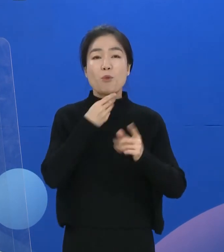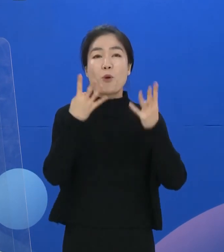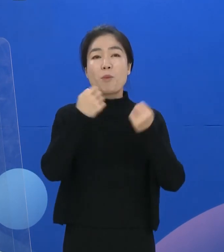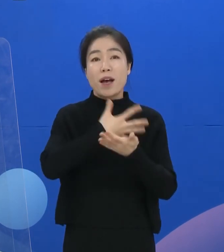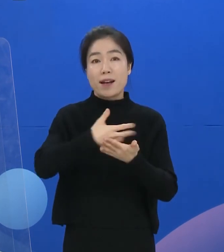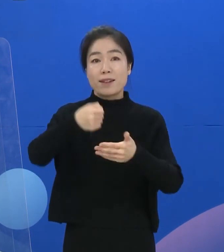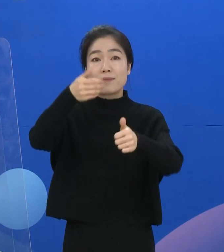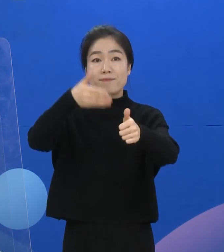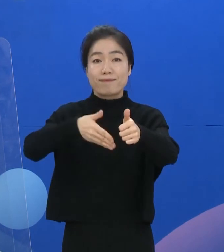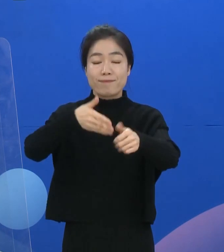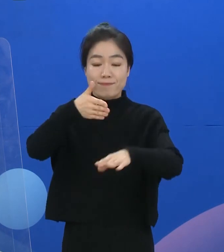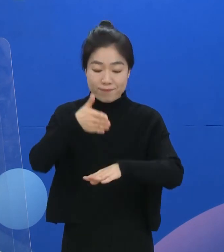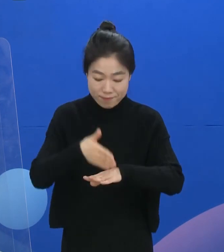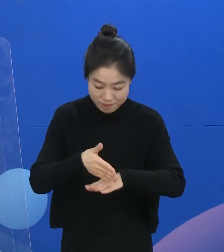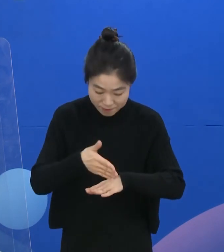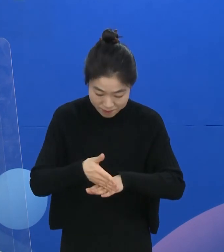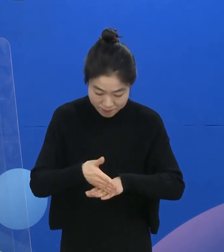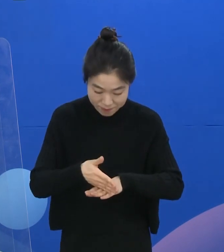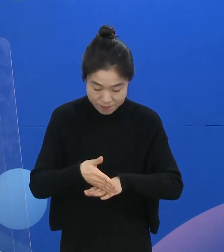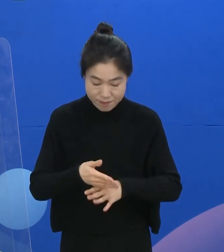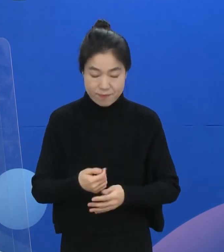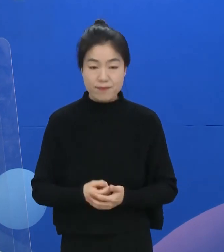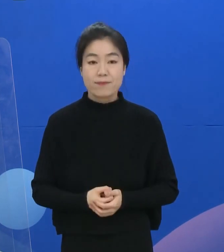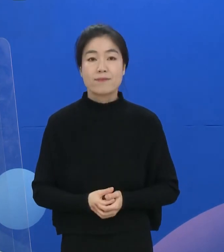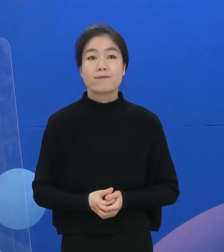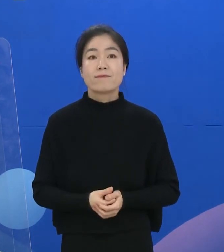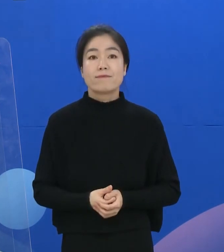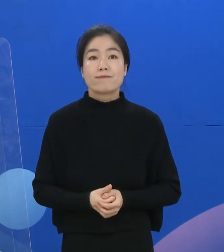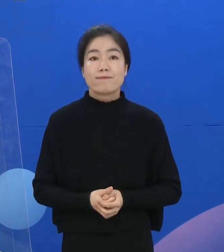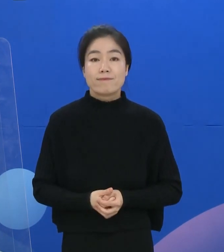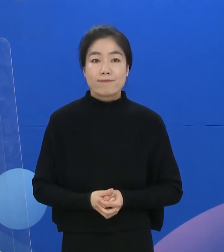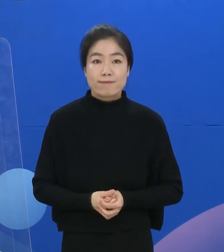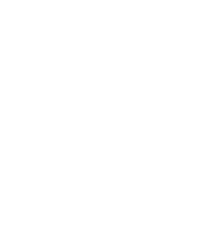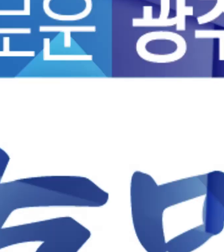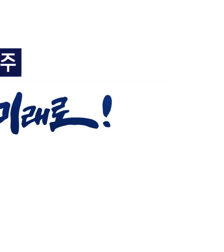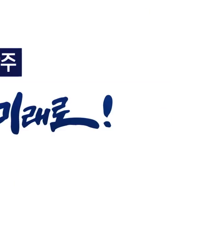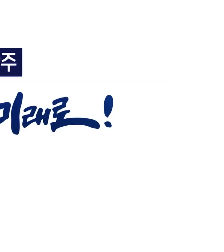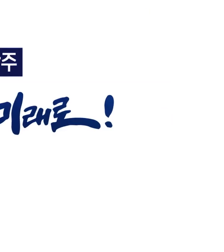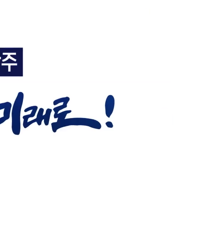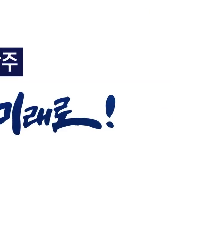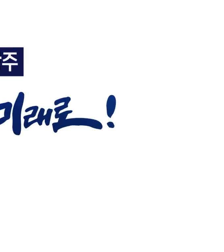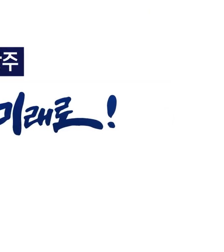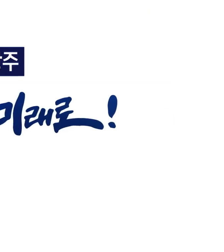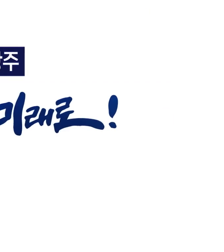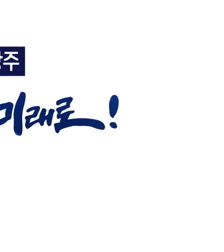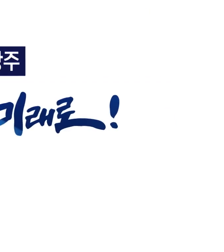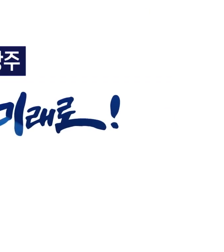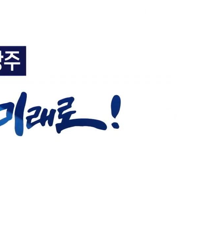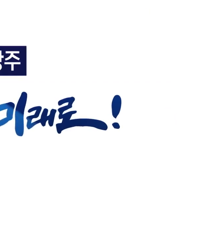천상운집 배로 만들 수 있습니다 새해복많이받으십시오 감사합니다